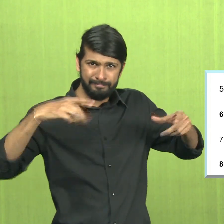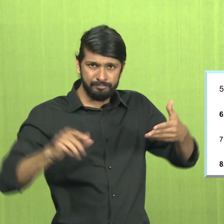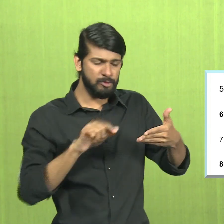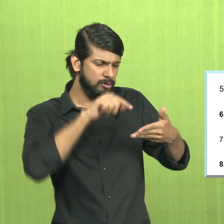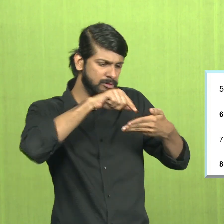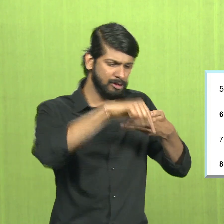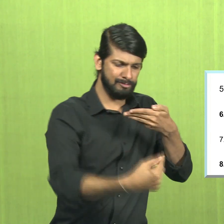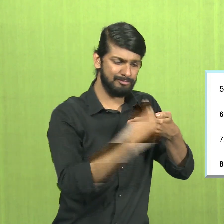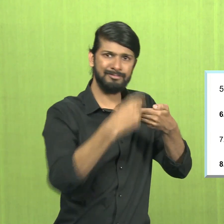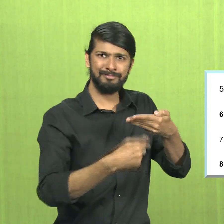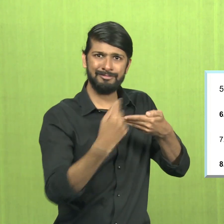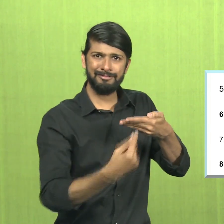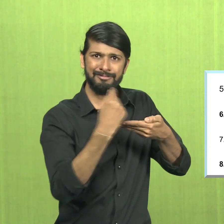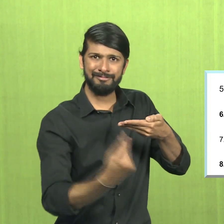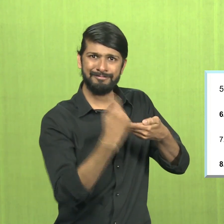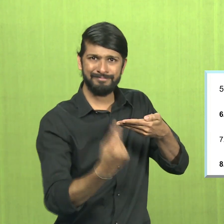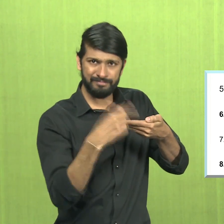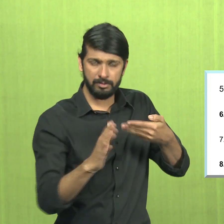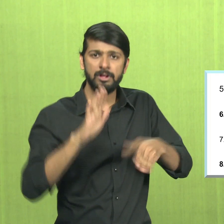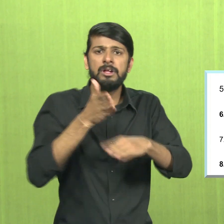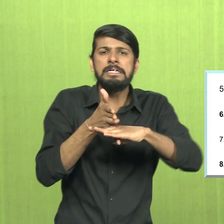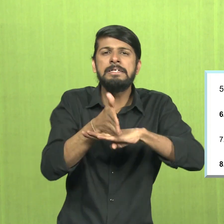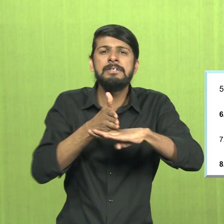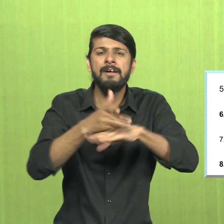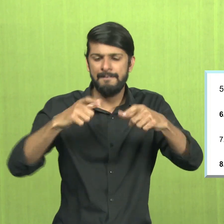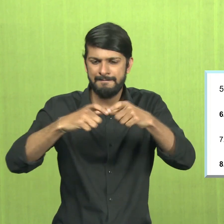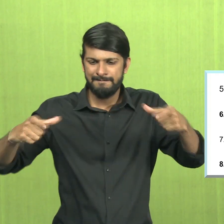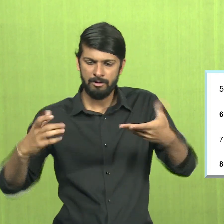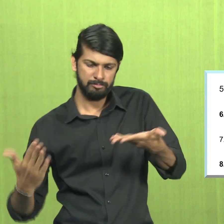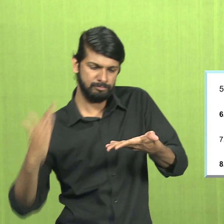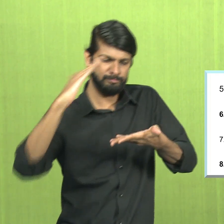क्रेडिट एंड फाइंडेड बाय वुडन क्यूब्स